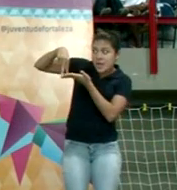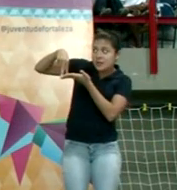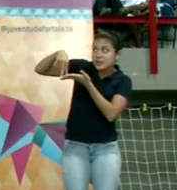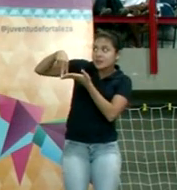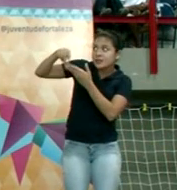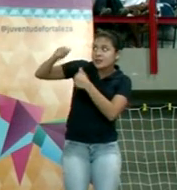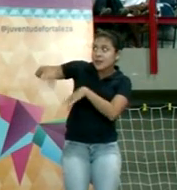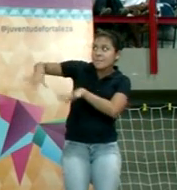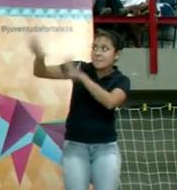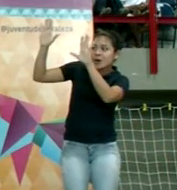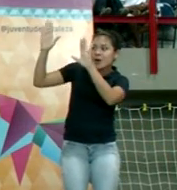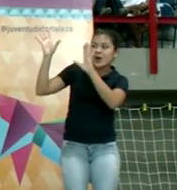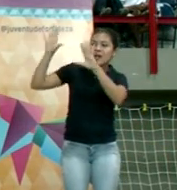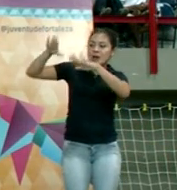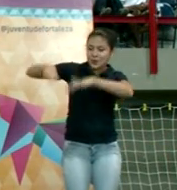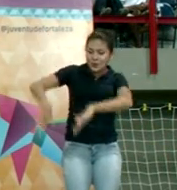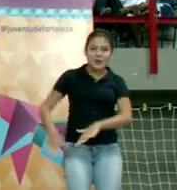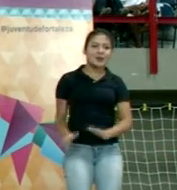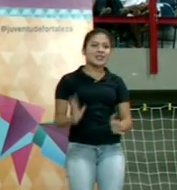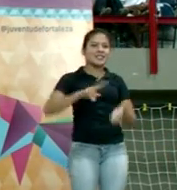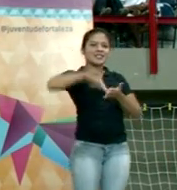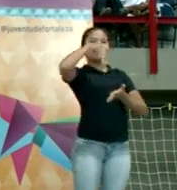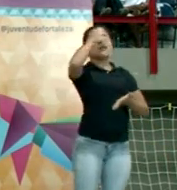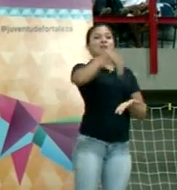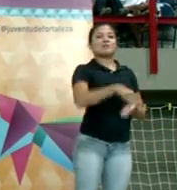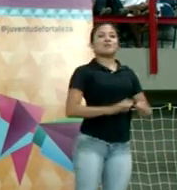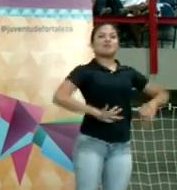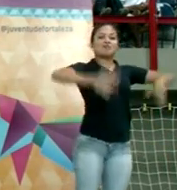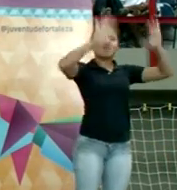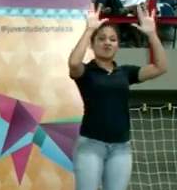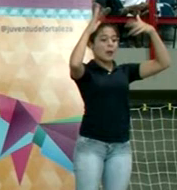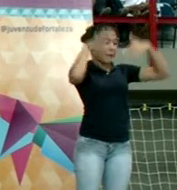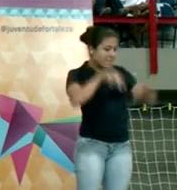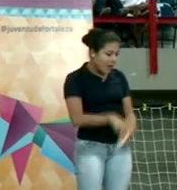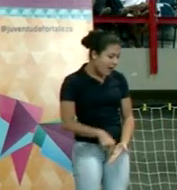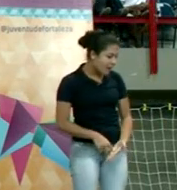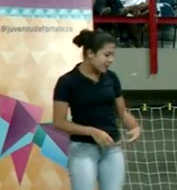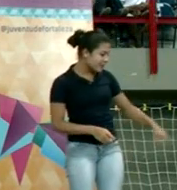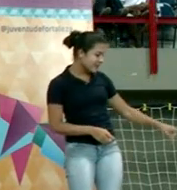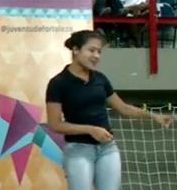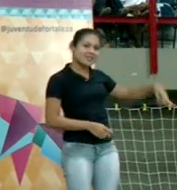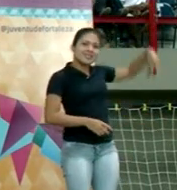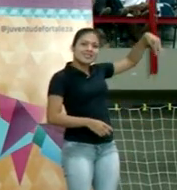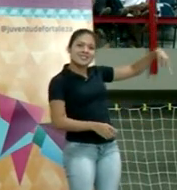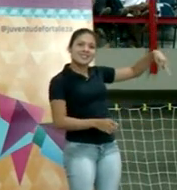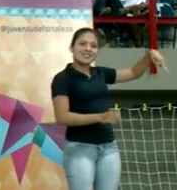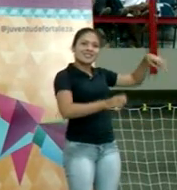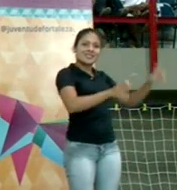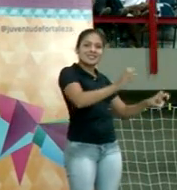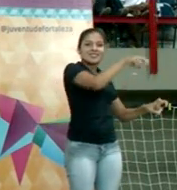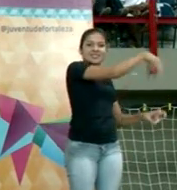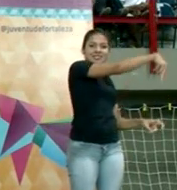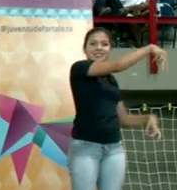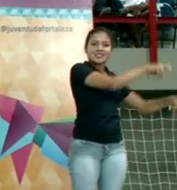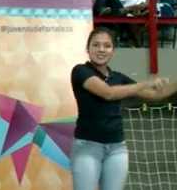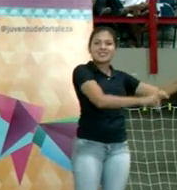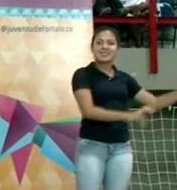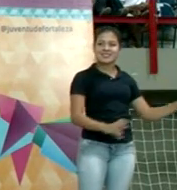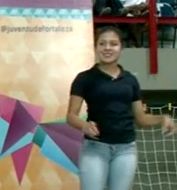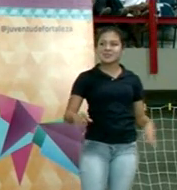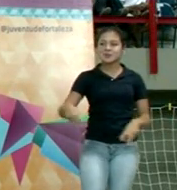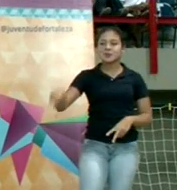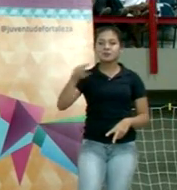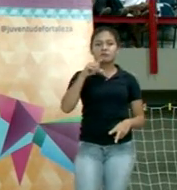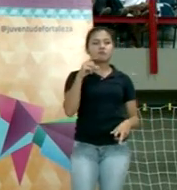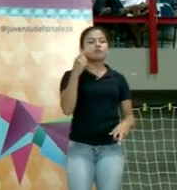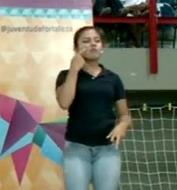esperou um pouquinho. Quando ele foi baixando, foi a nossa vez de uou! E depois que a gente baixou, o cara do lado uou! Então eu queria que você pensasse o